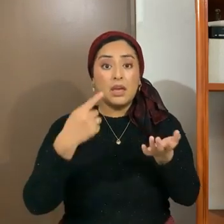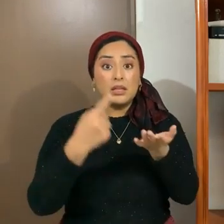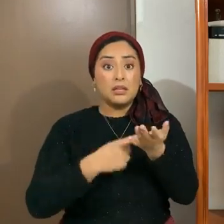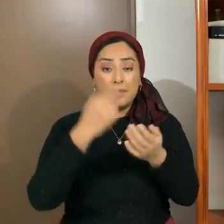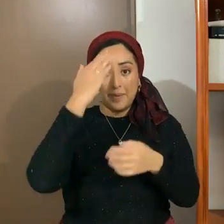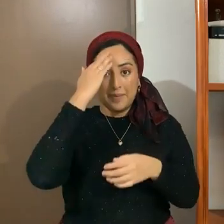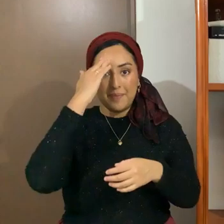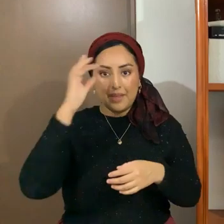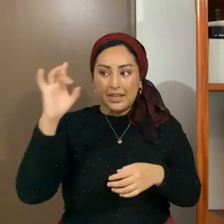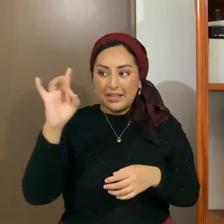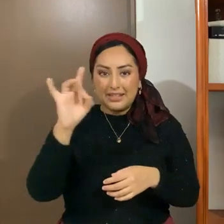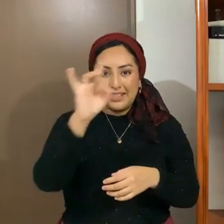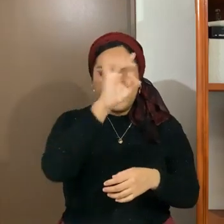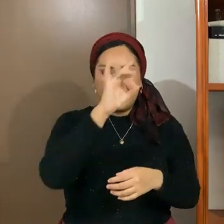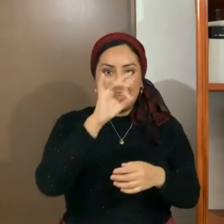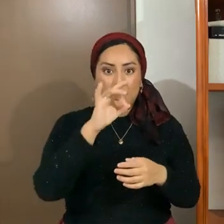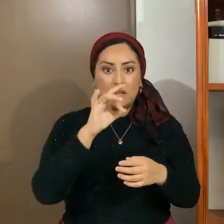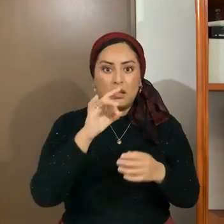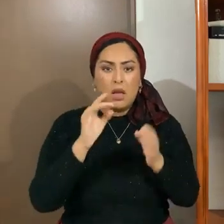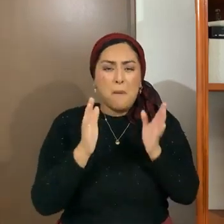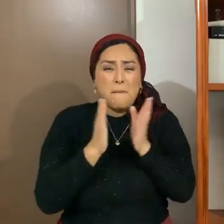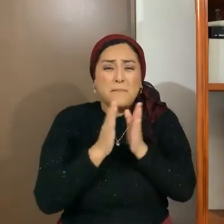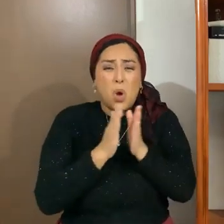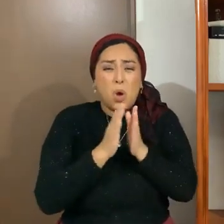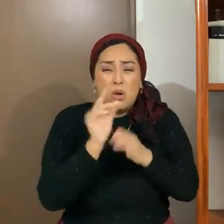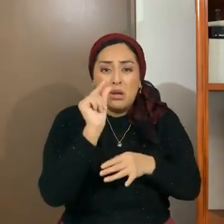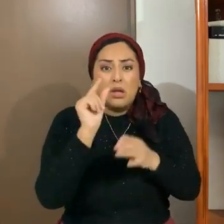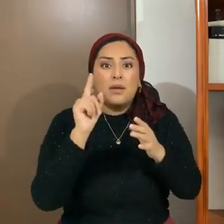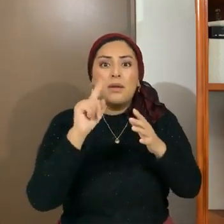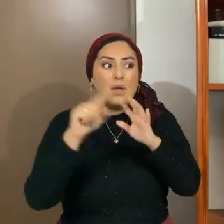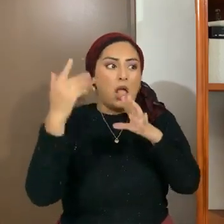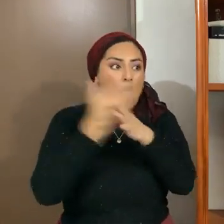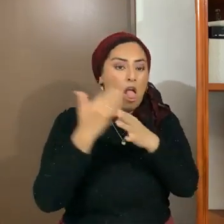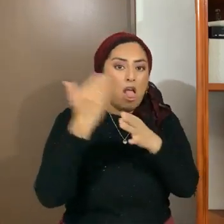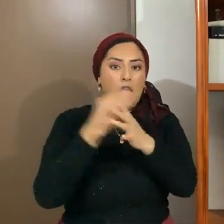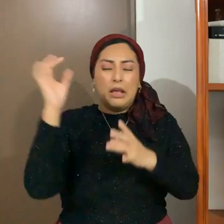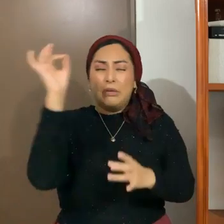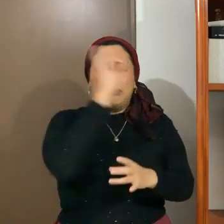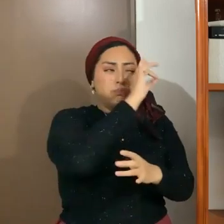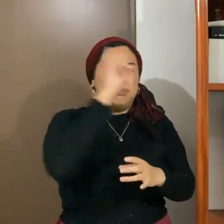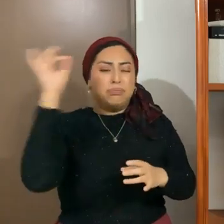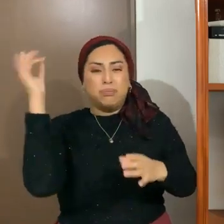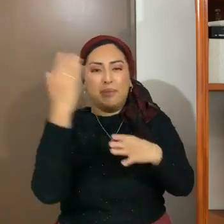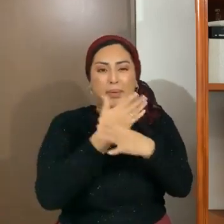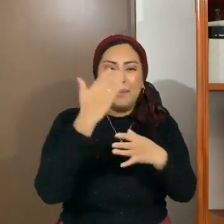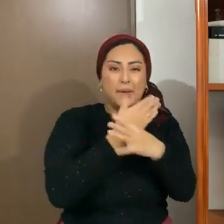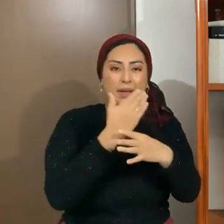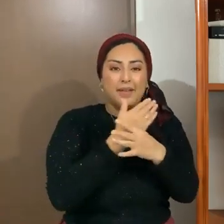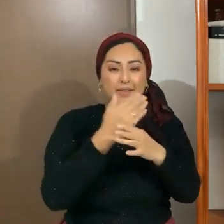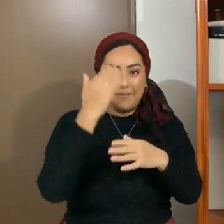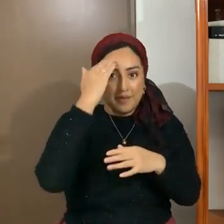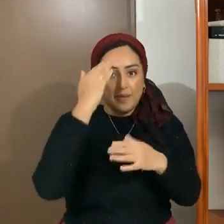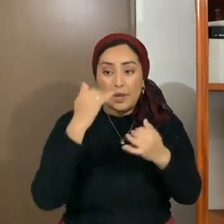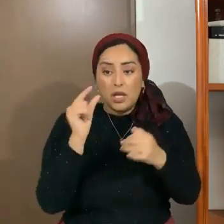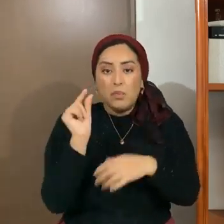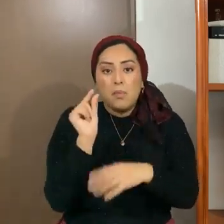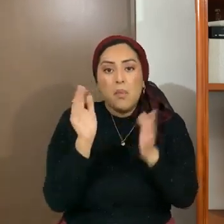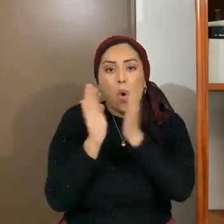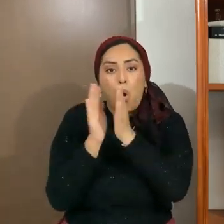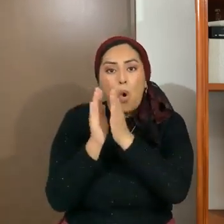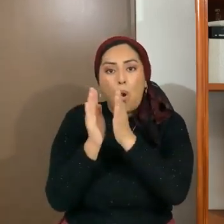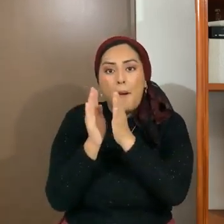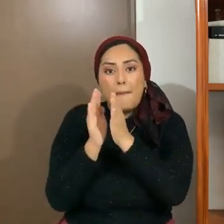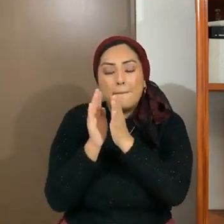es pequeño, pero hace una gran diferencia. Nadie que es verdaderamente santo, que es verdaderamente kadosh, va a